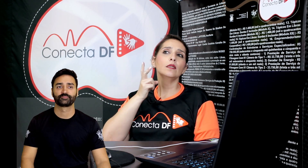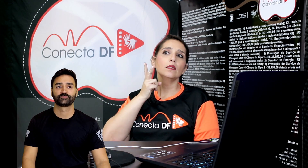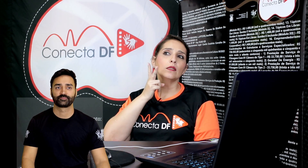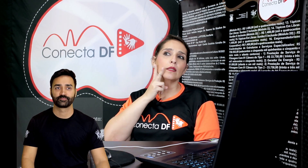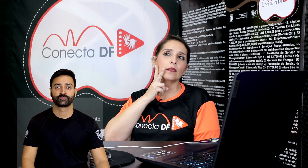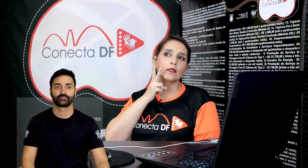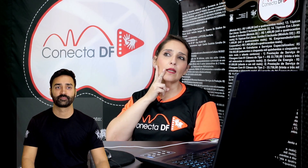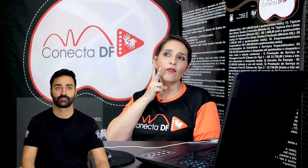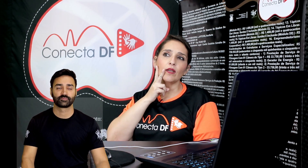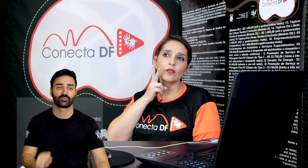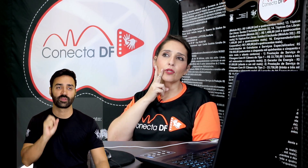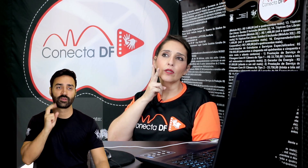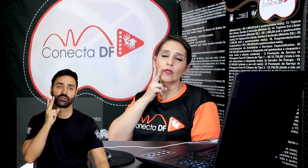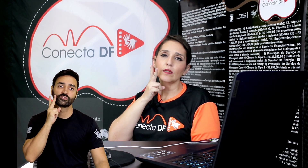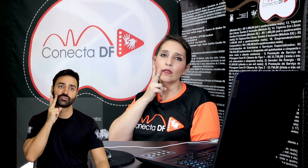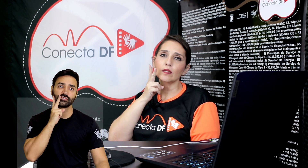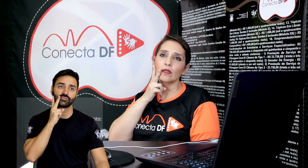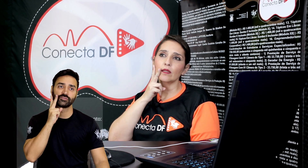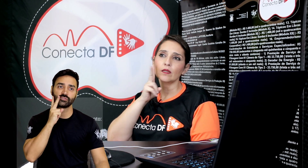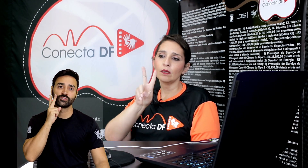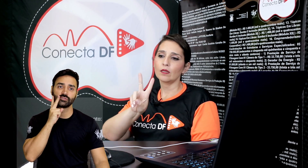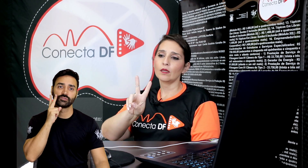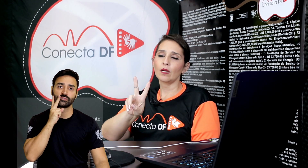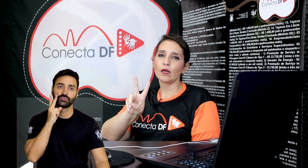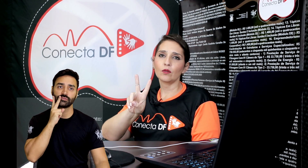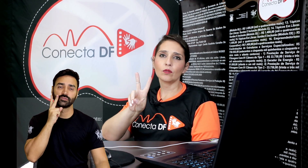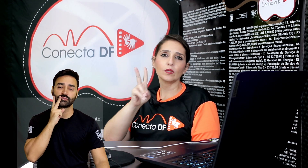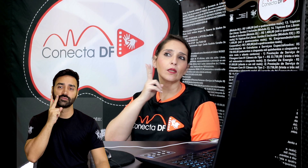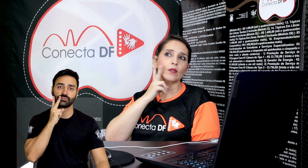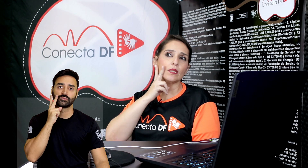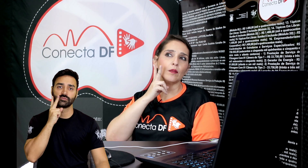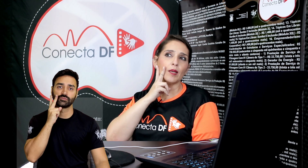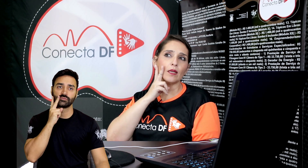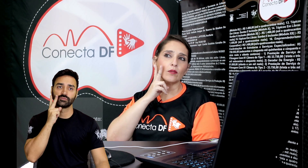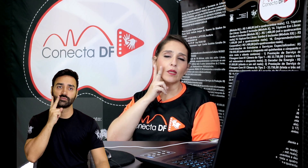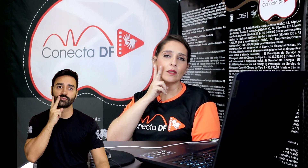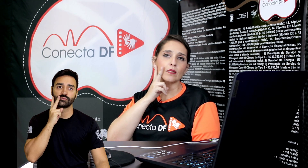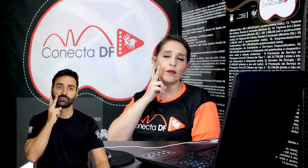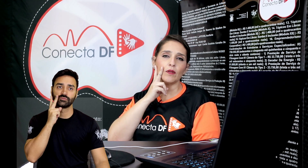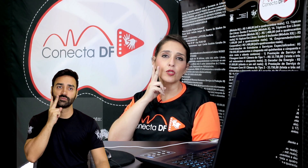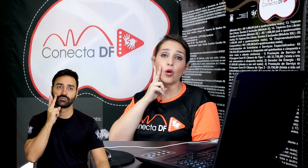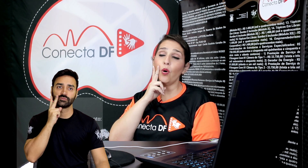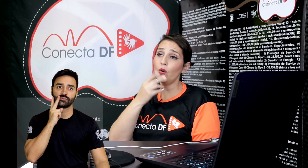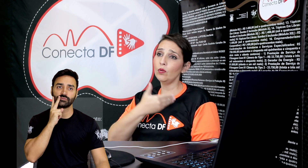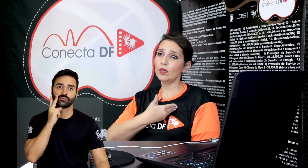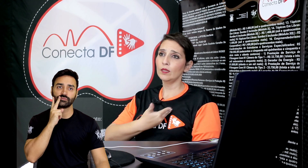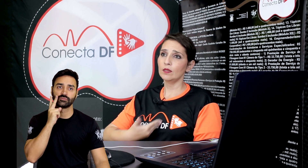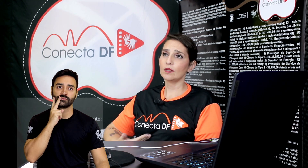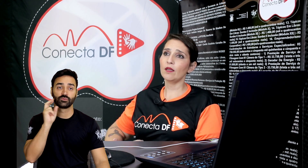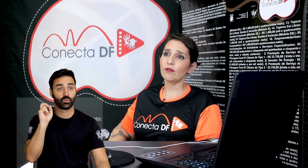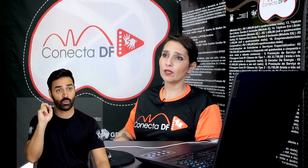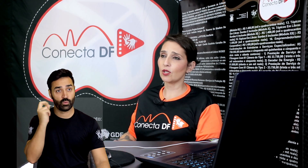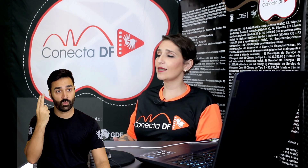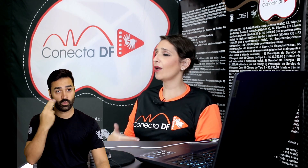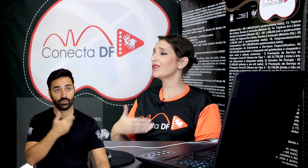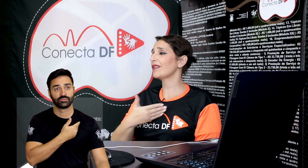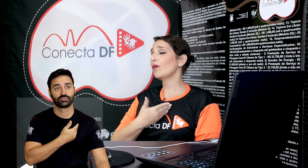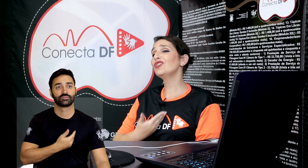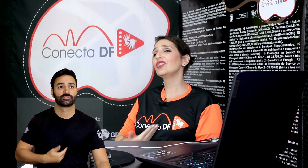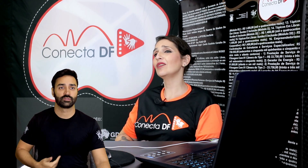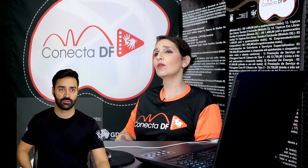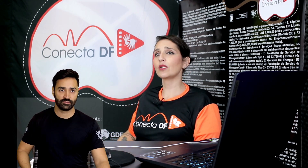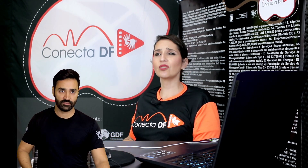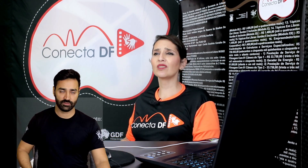E cerveja. O dedo assim batendo aqui, cerveja. Ou cerveja. Esse aqui é o